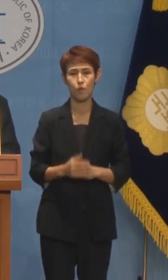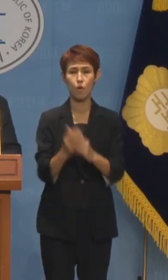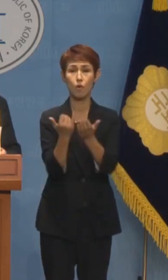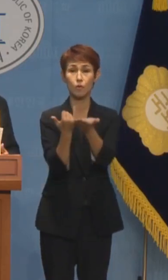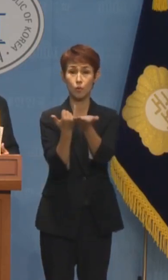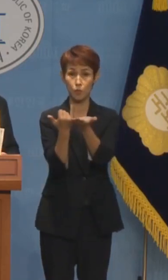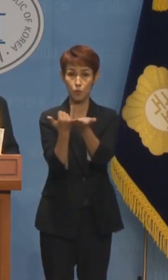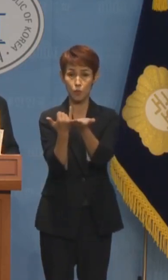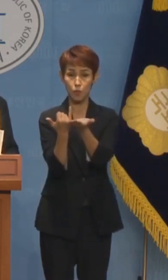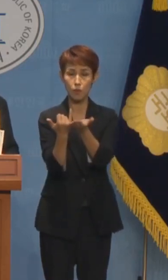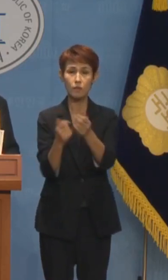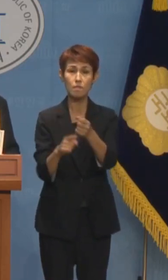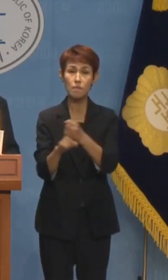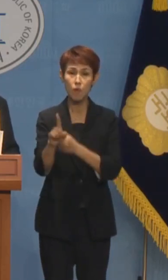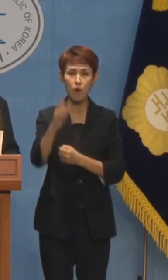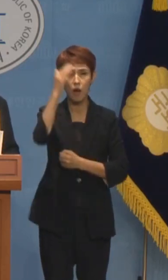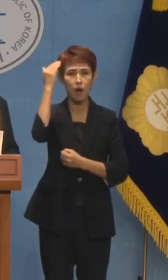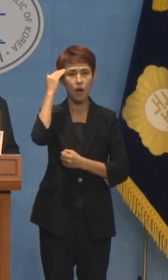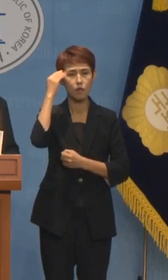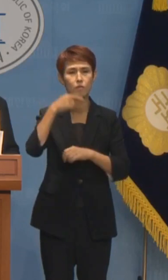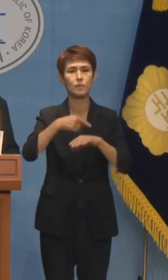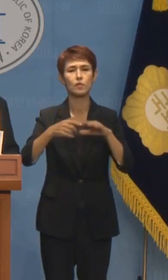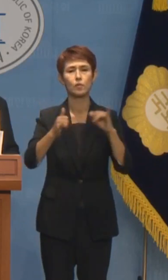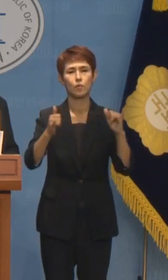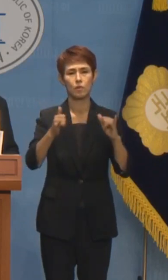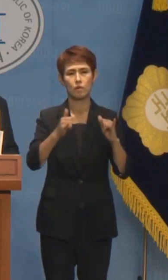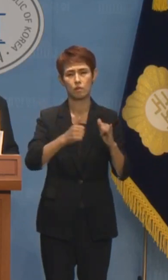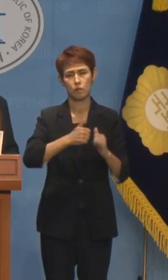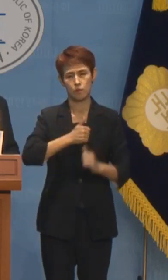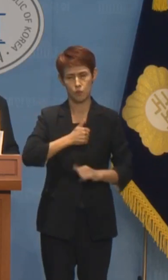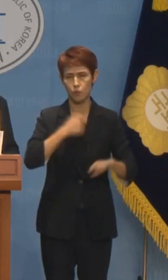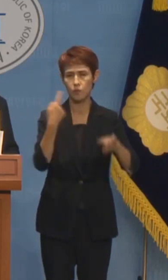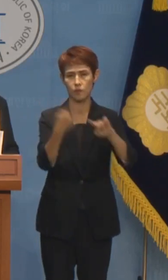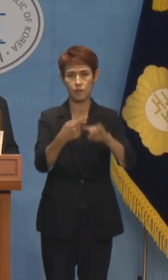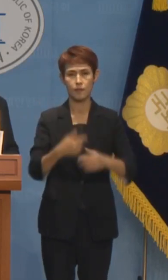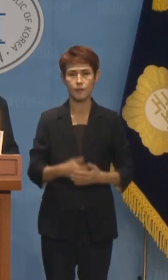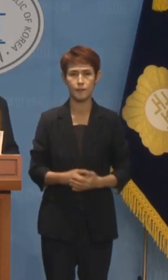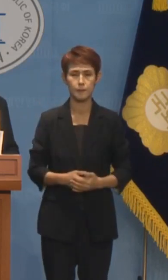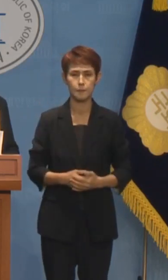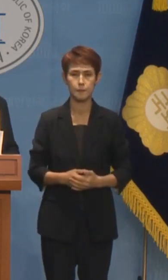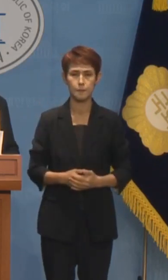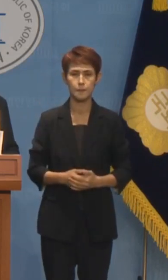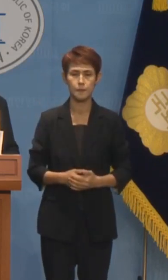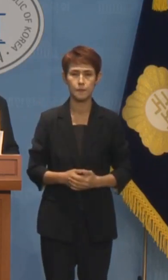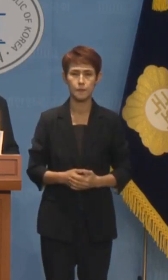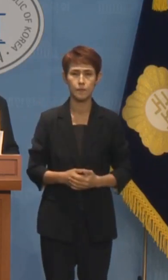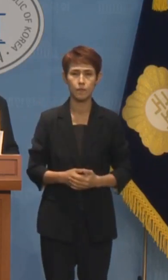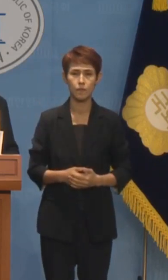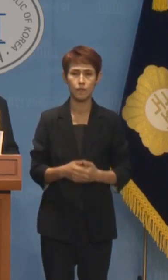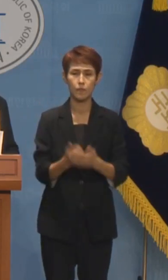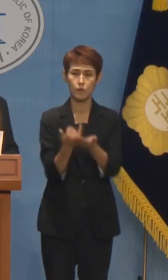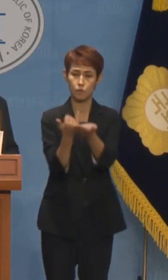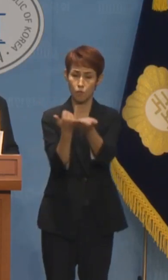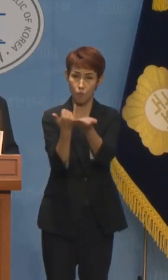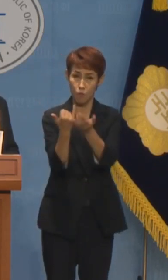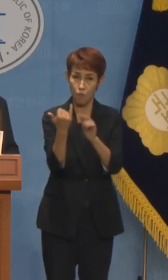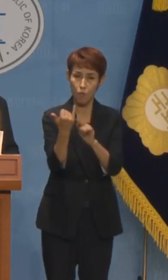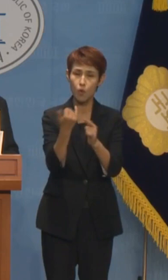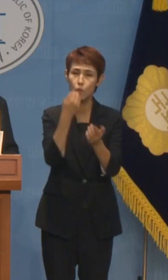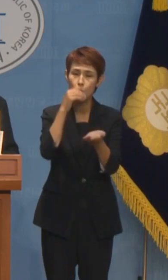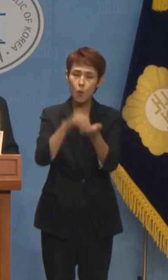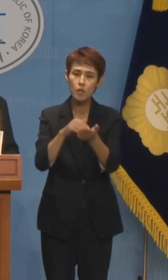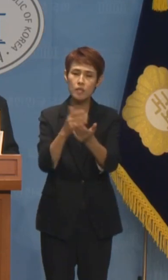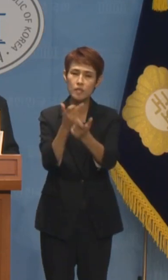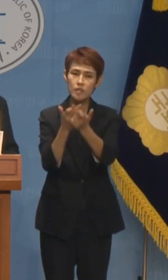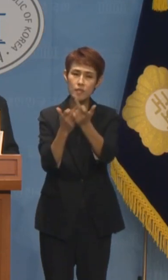일종의 우리 민족의 상징성과 같은 것입니다 홀로 있는 외로운 섬 혹은 섬이기 때문에 독도라고 하고